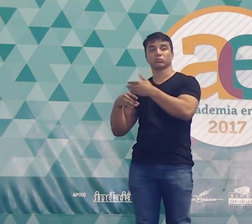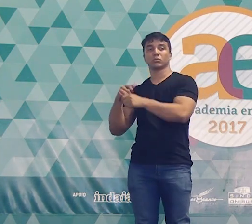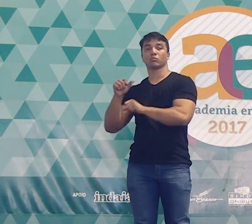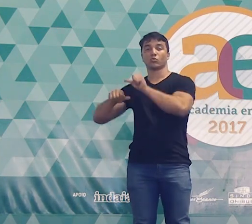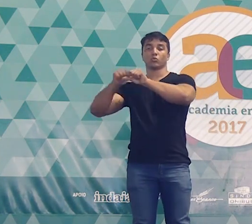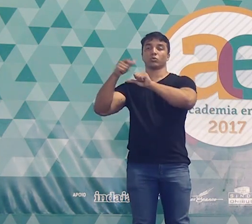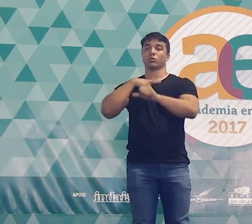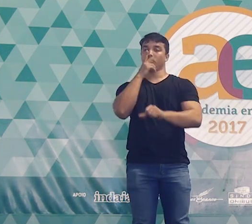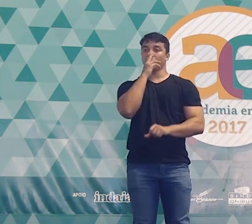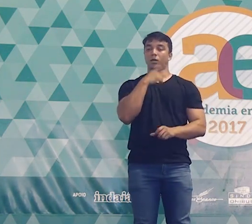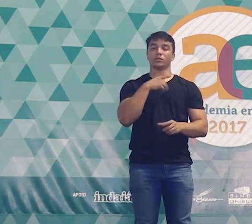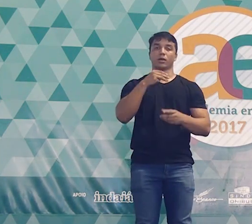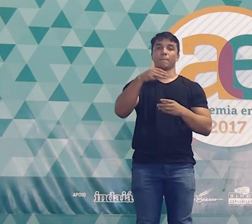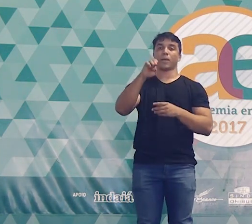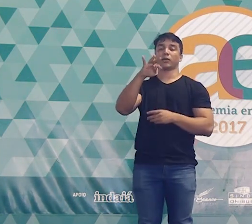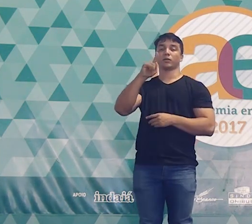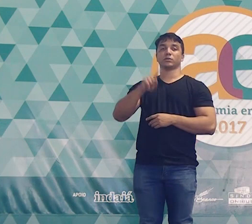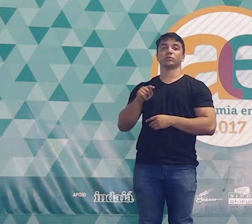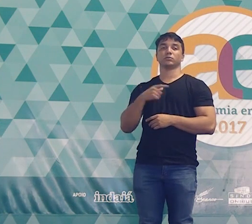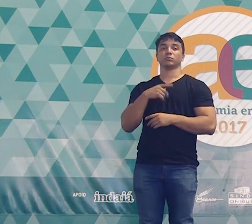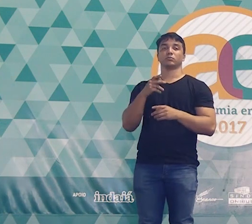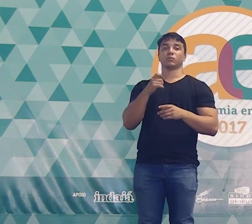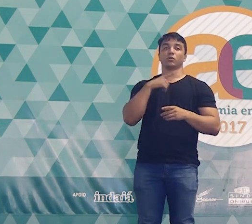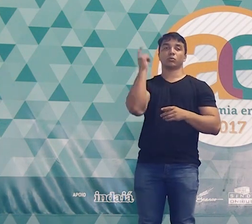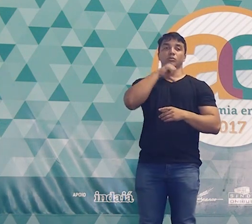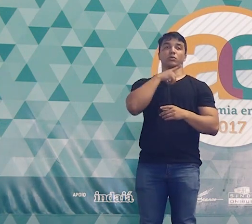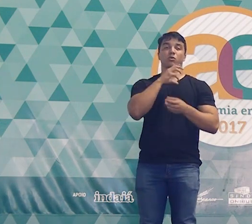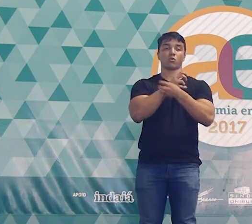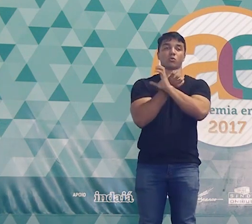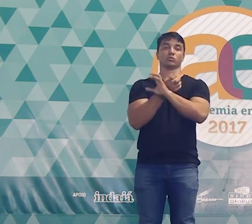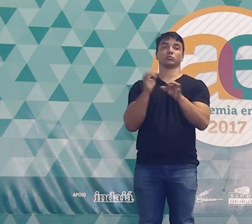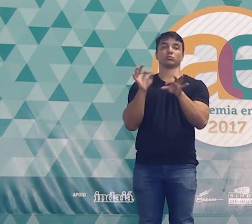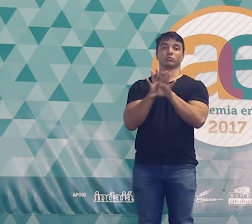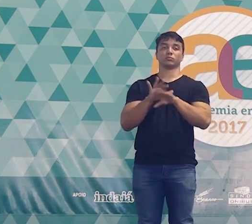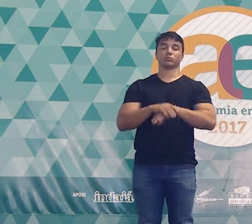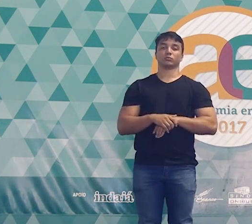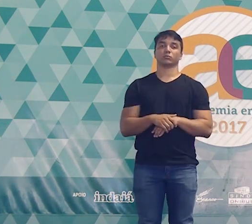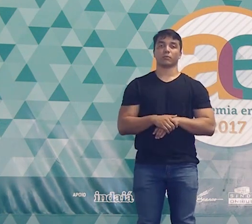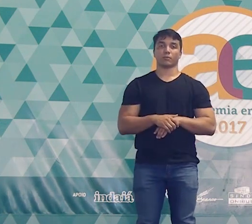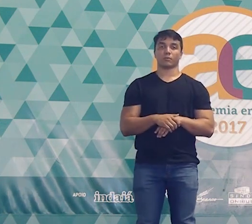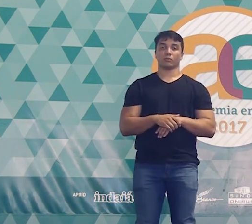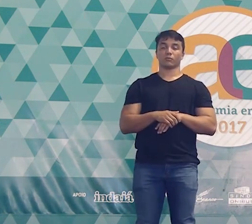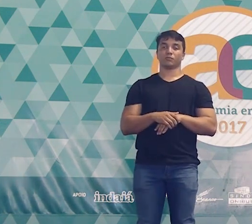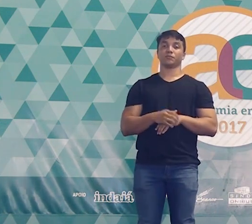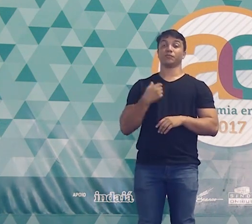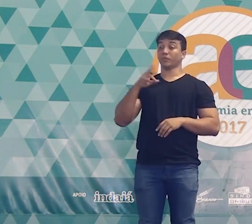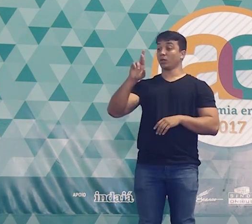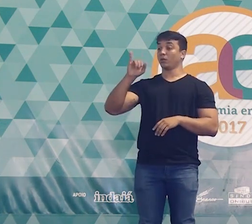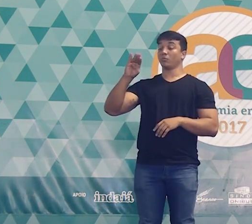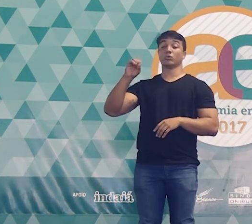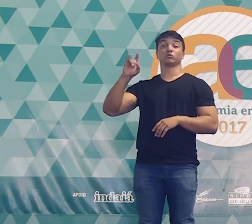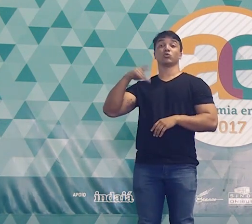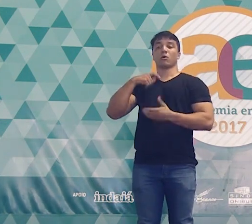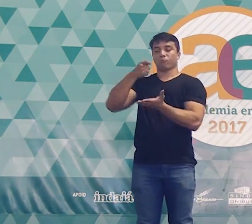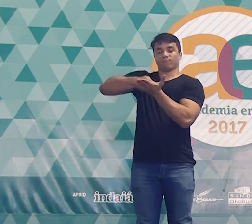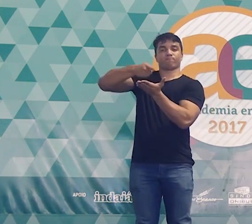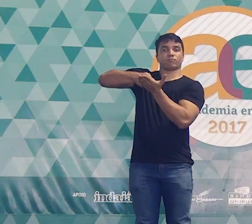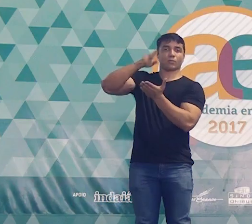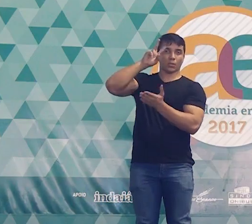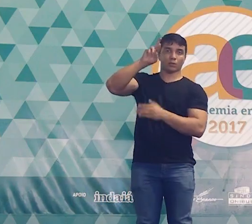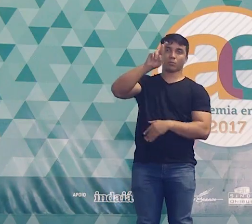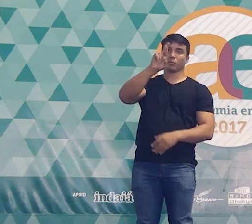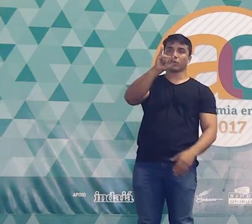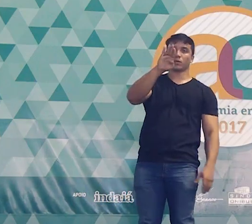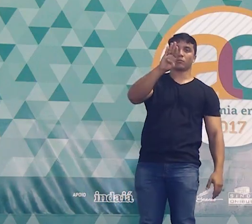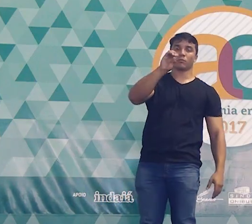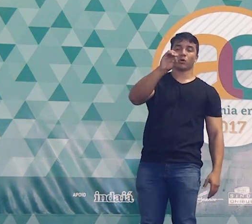transformando-se em matriz mineral, formando o osso em definitivo. Gente, como eu falei para vocês, o ribossomo é a estrutura obrigatória.